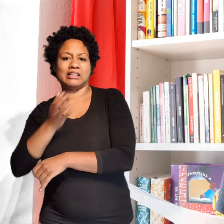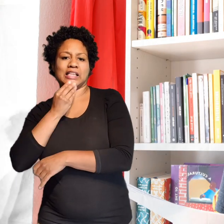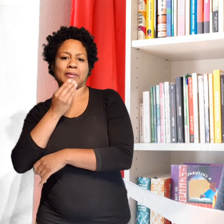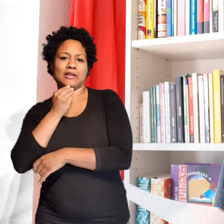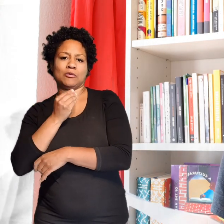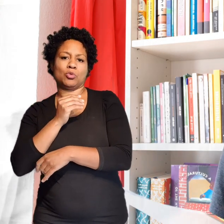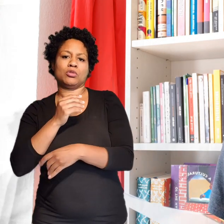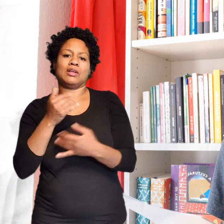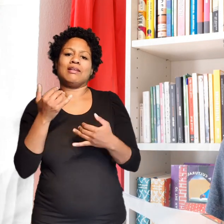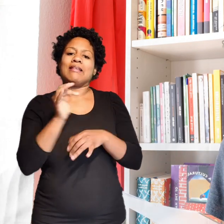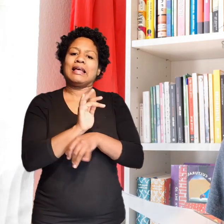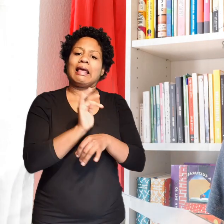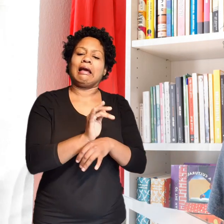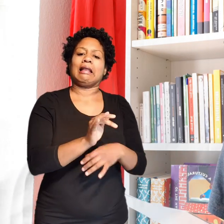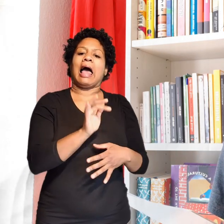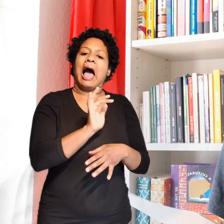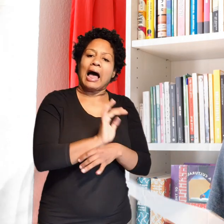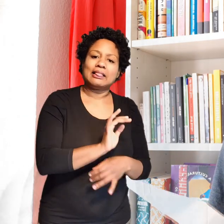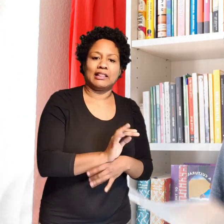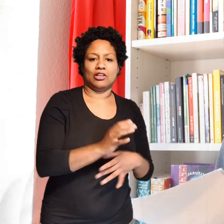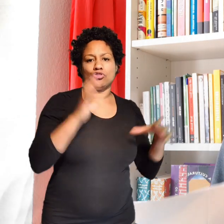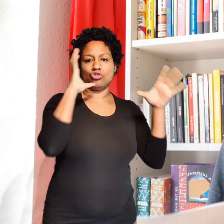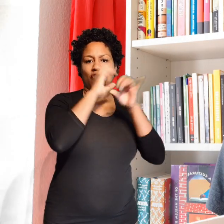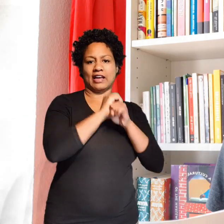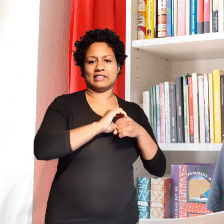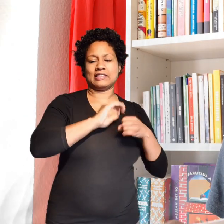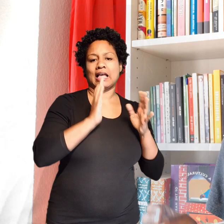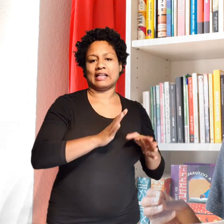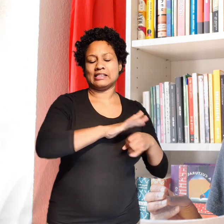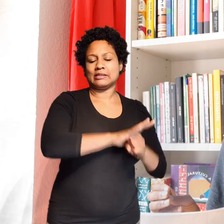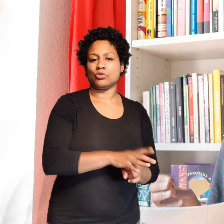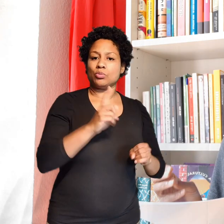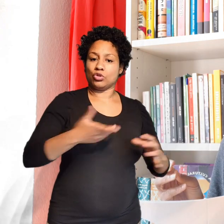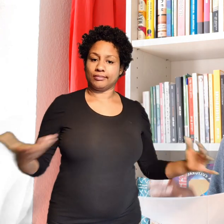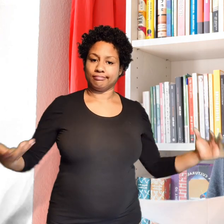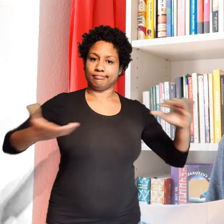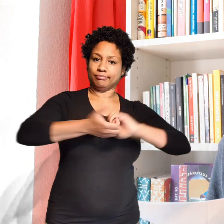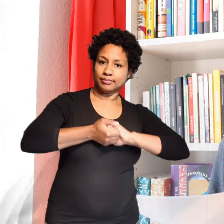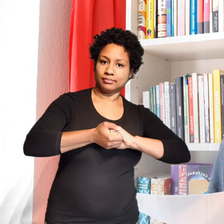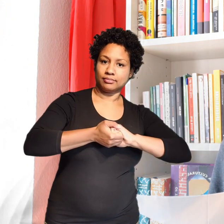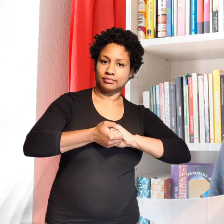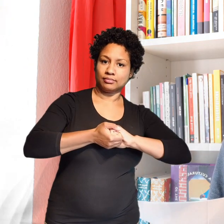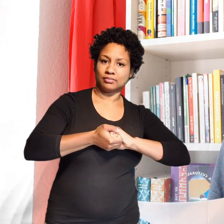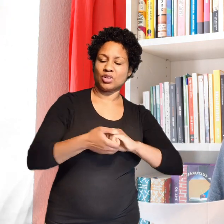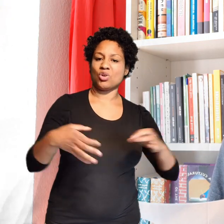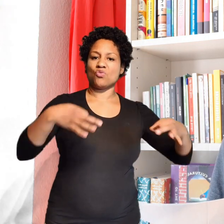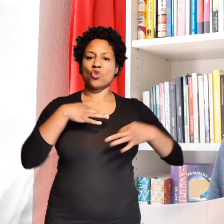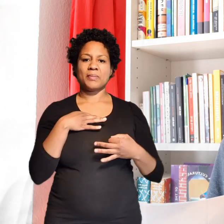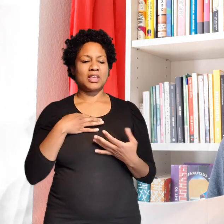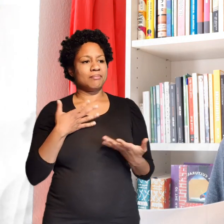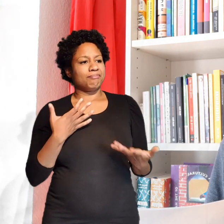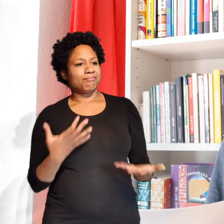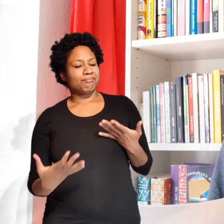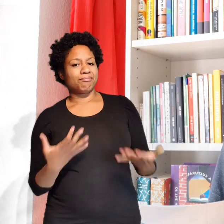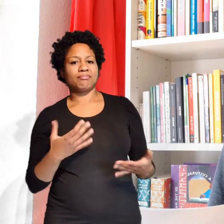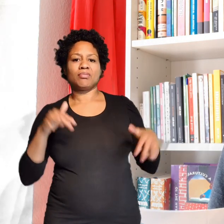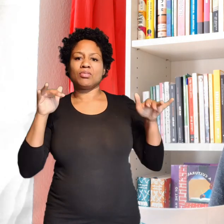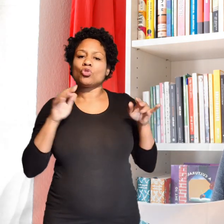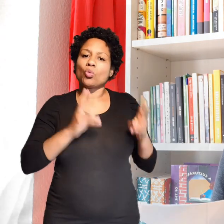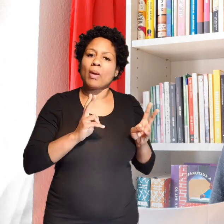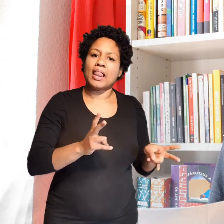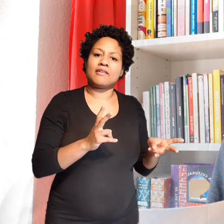Rassismus zusammenzudenken. Ich frage mich, wie wir die Solidarität, die zwischen schwarzen Communities